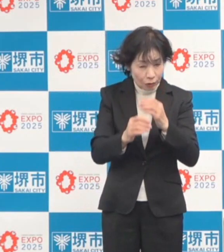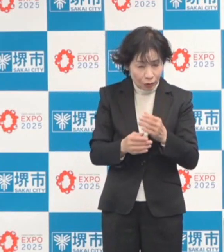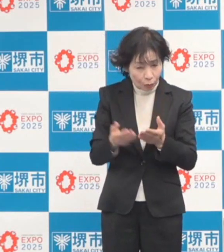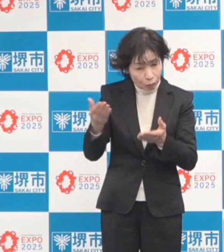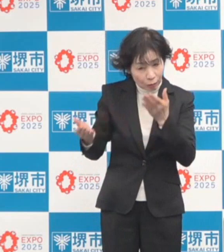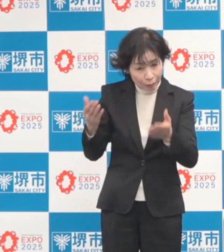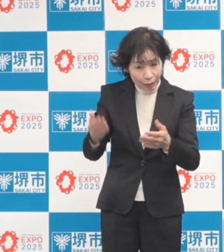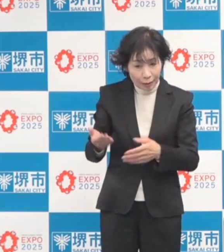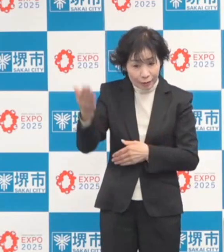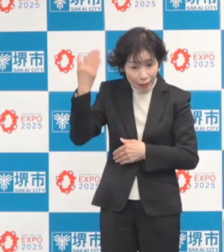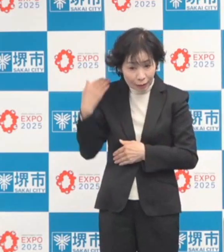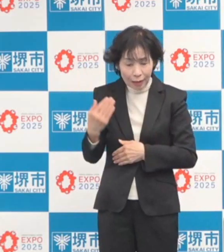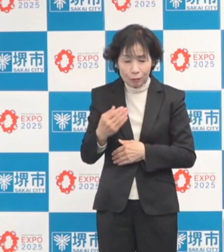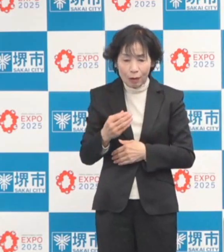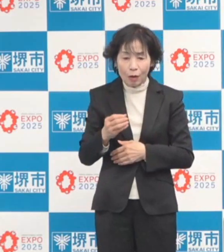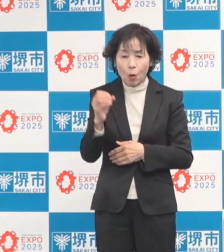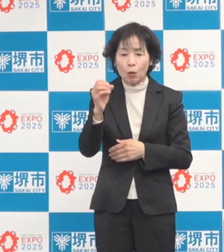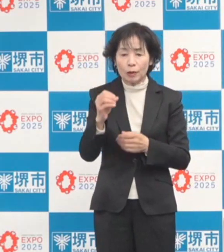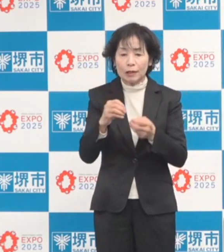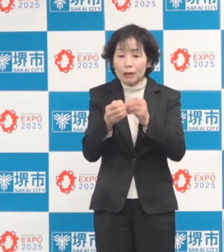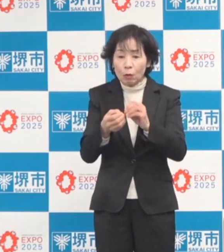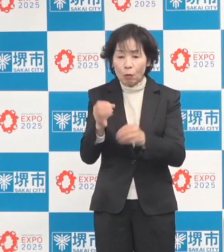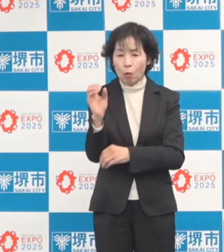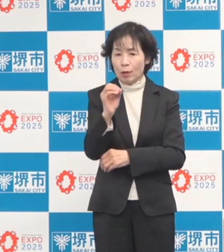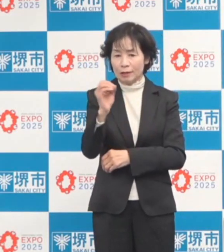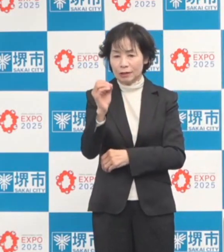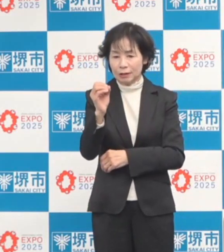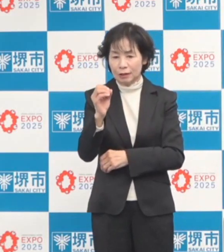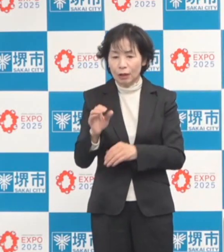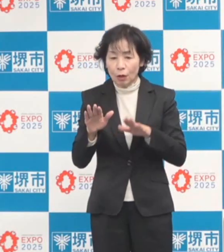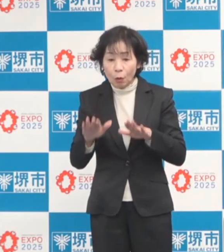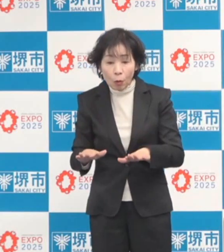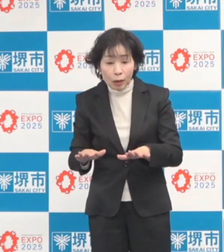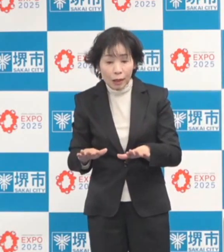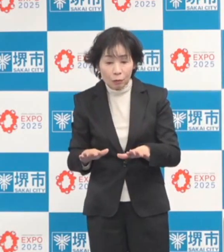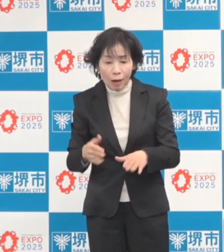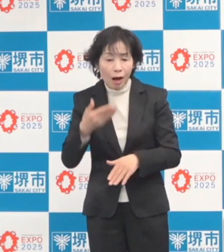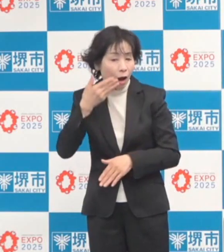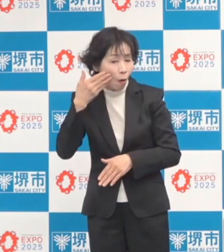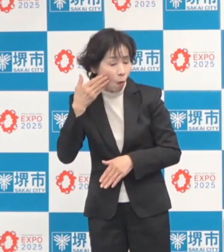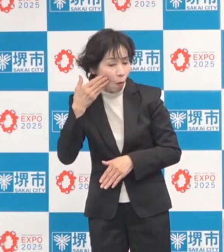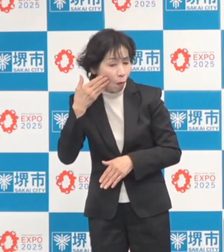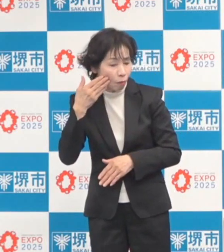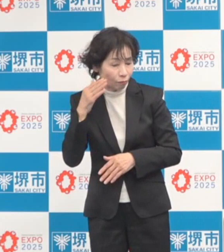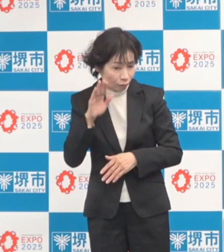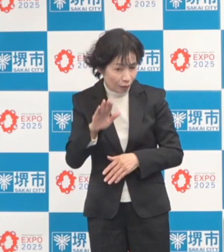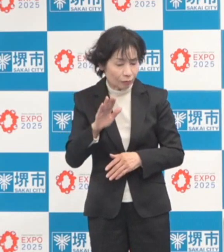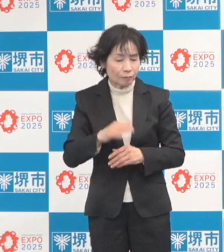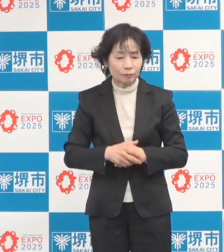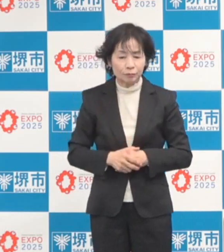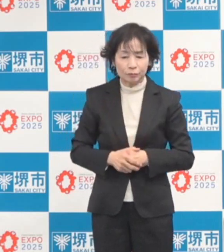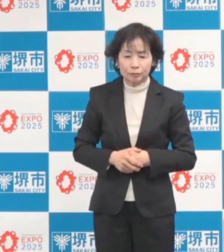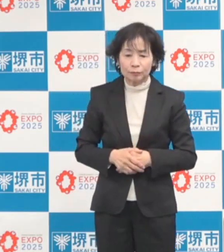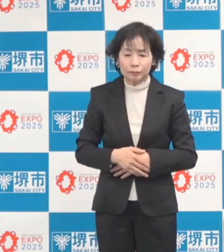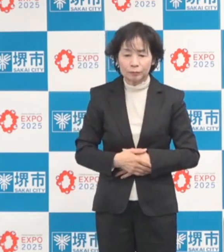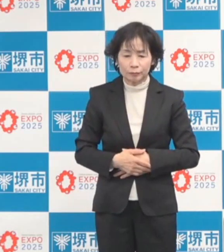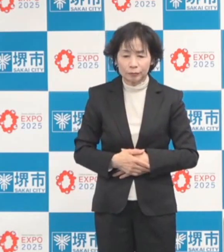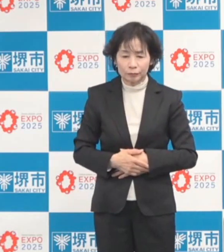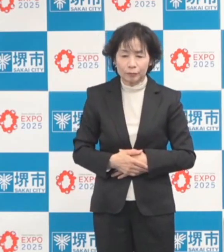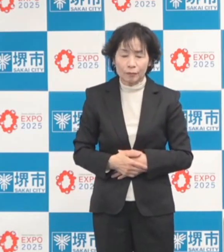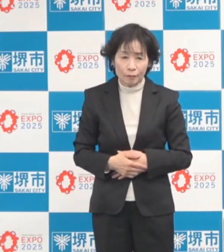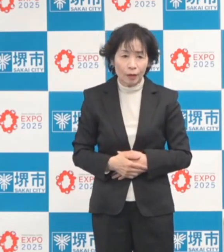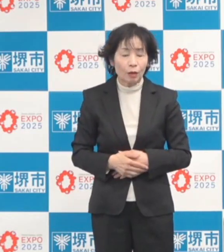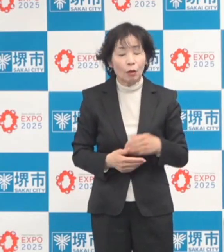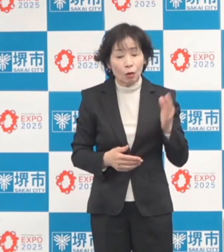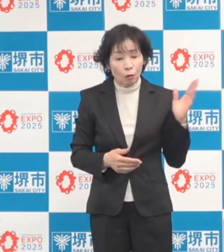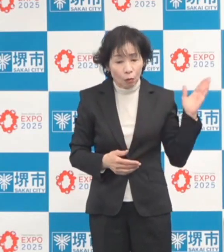ています。前回がこのオレンジ色基調のところですね。そして今回がこの青色ベースの部分です。